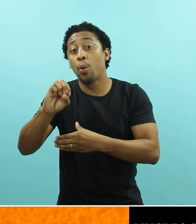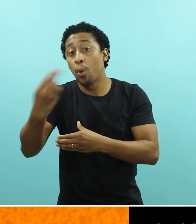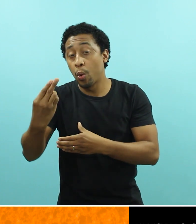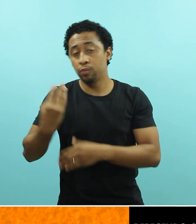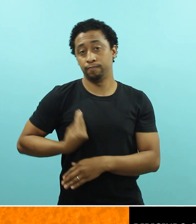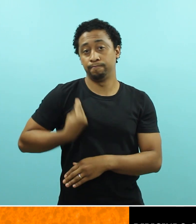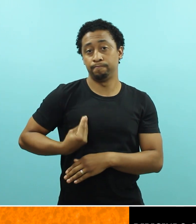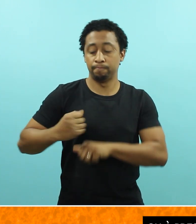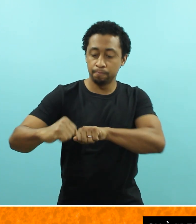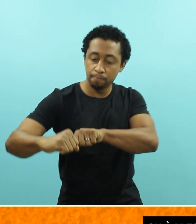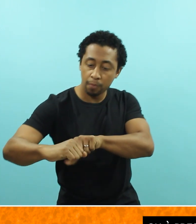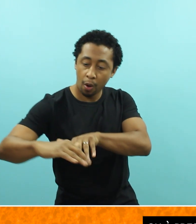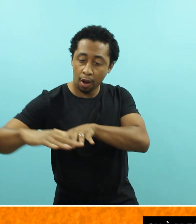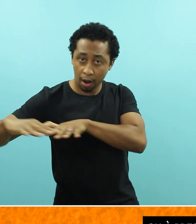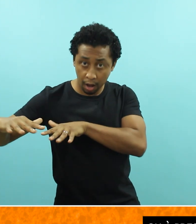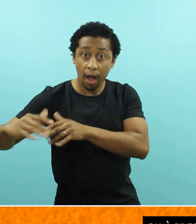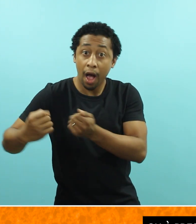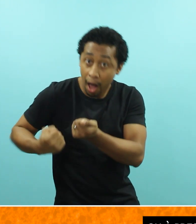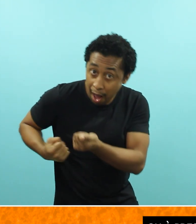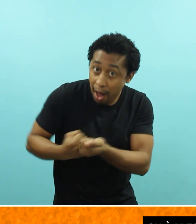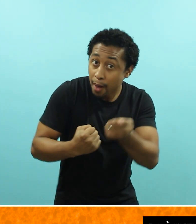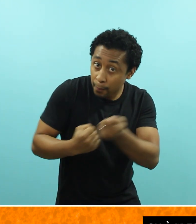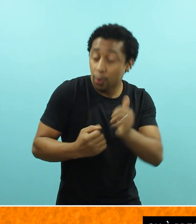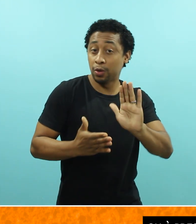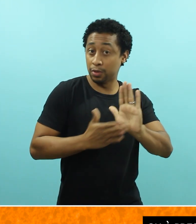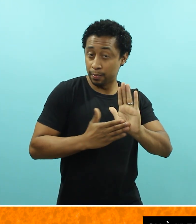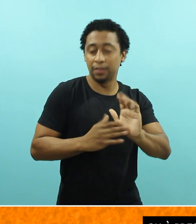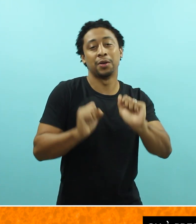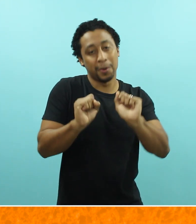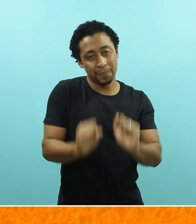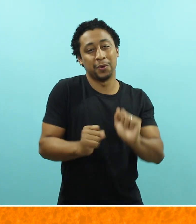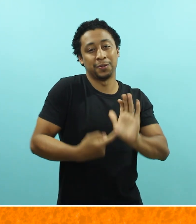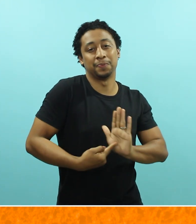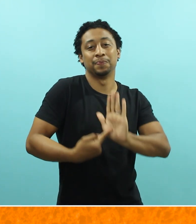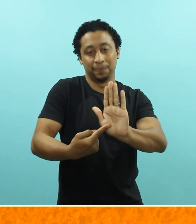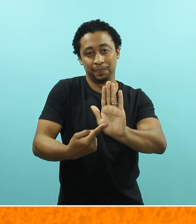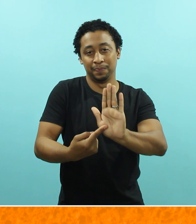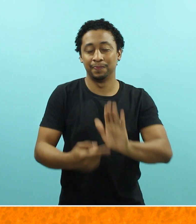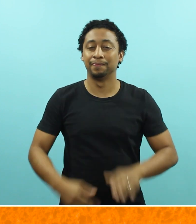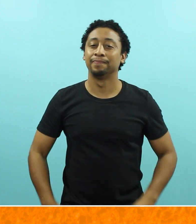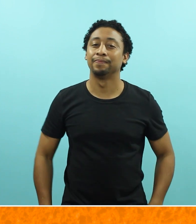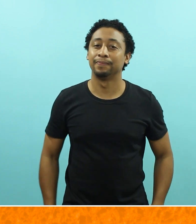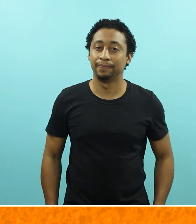ao presidente ou à presidenta, dirá: